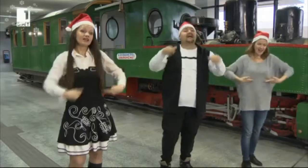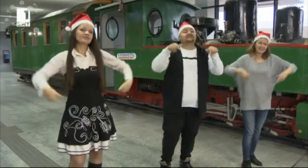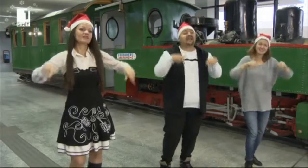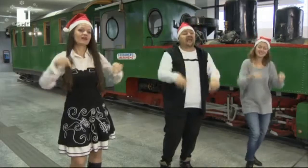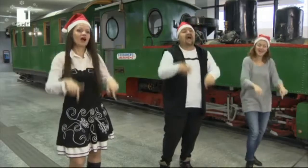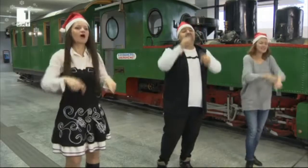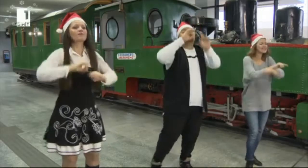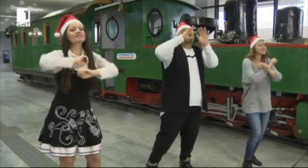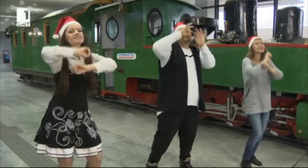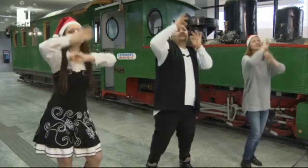сега вести.